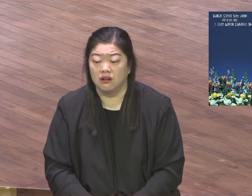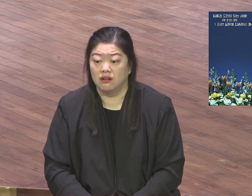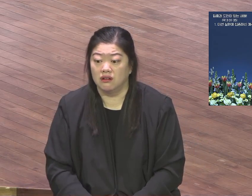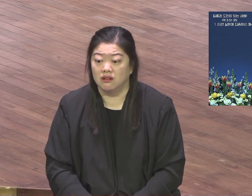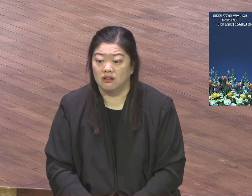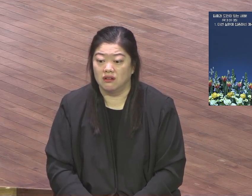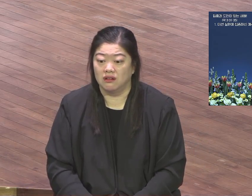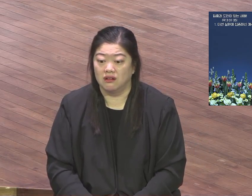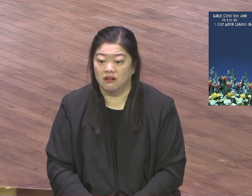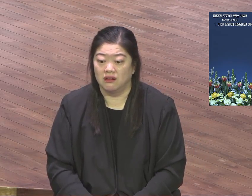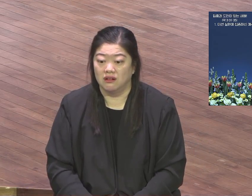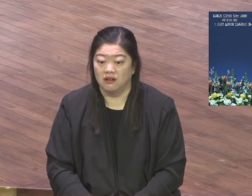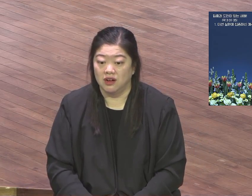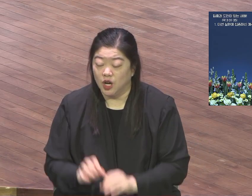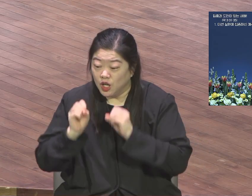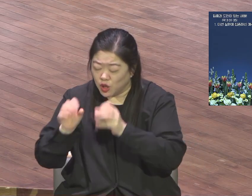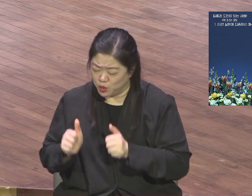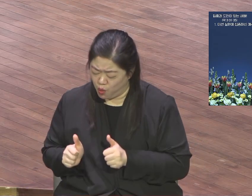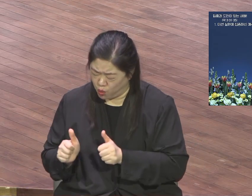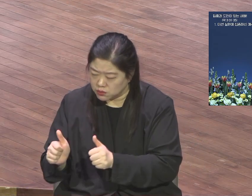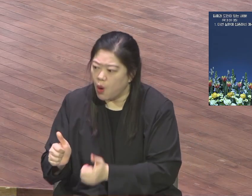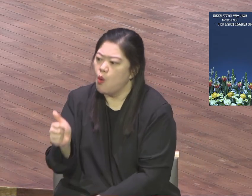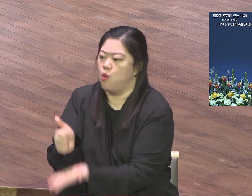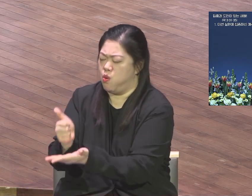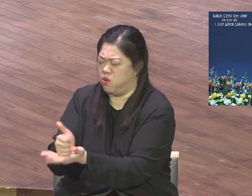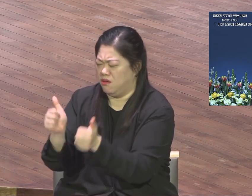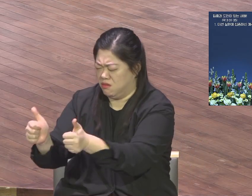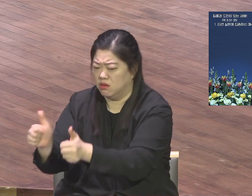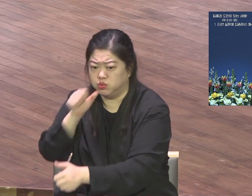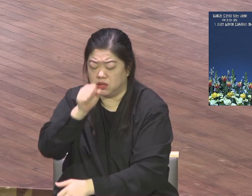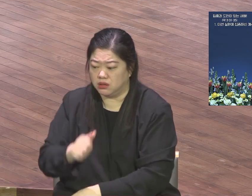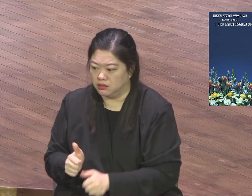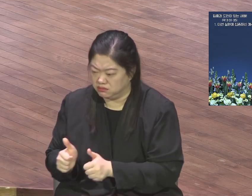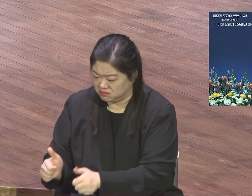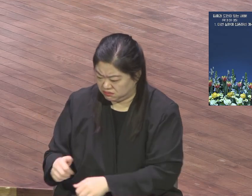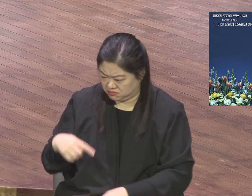것처럼 저 사람도 미친 거 아니냐.